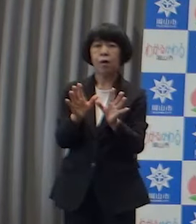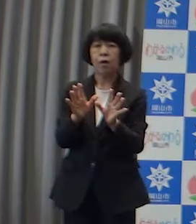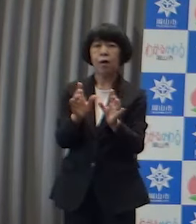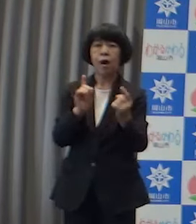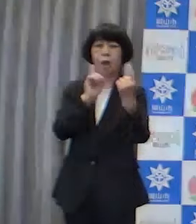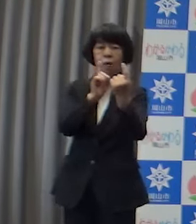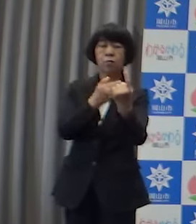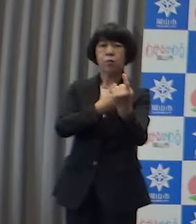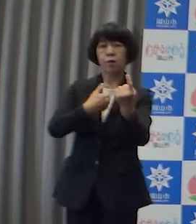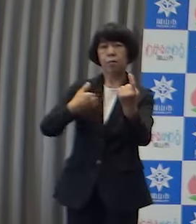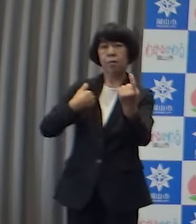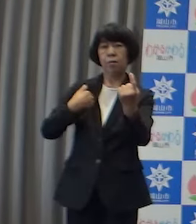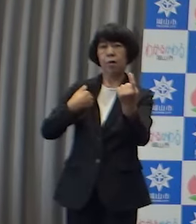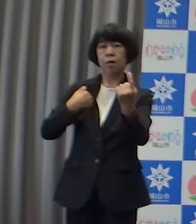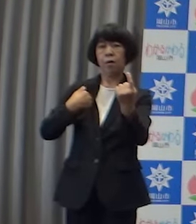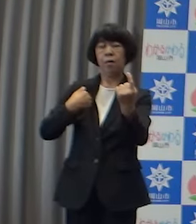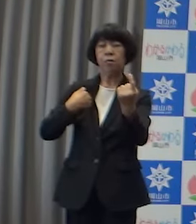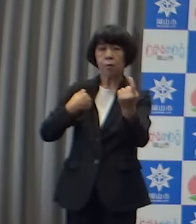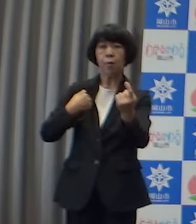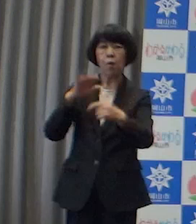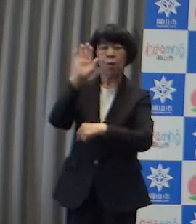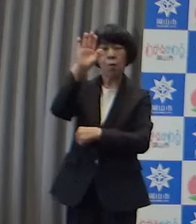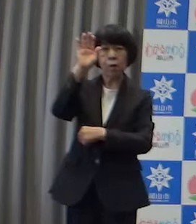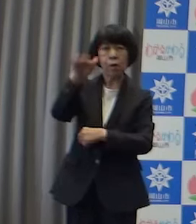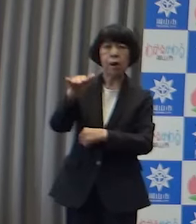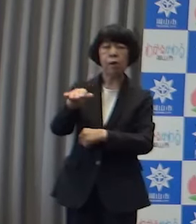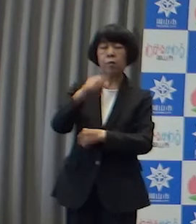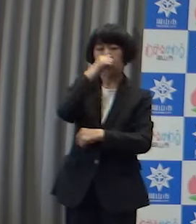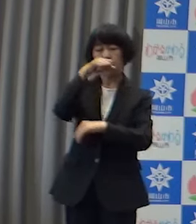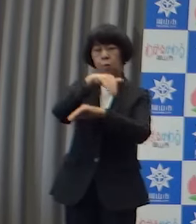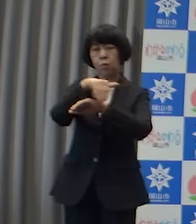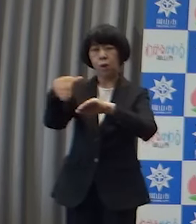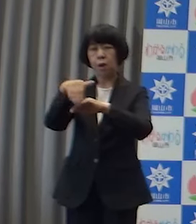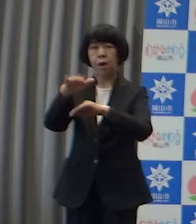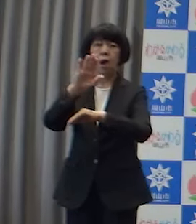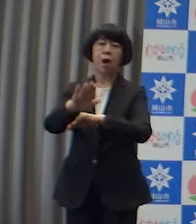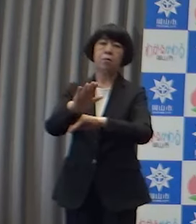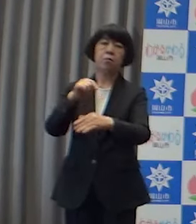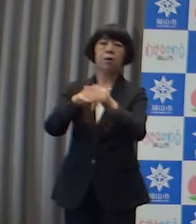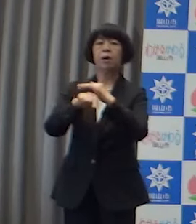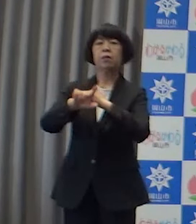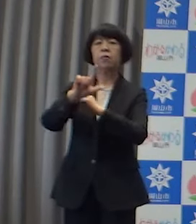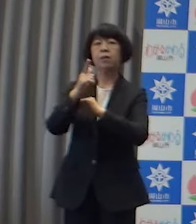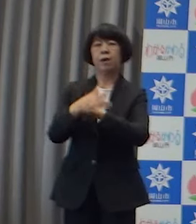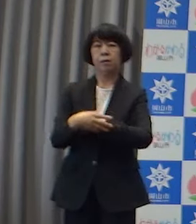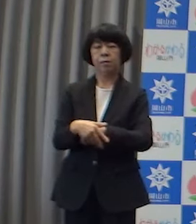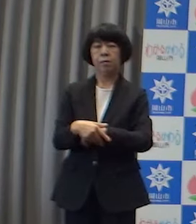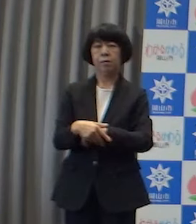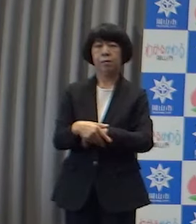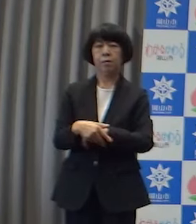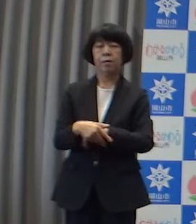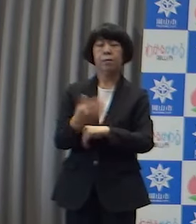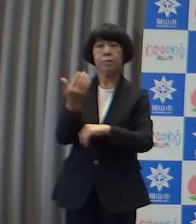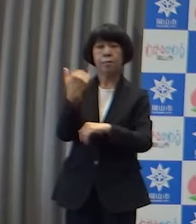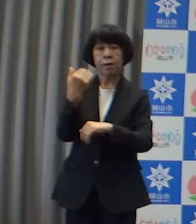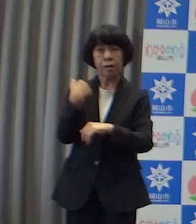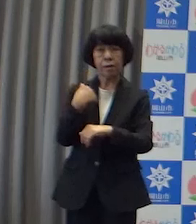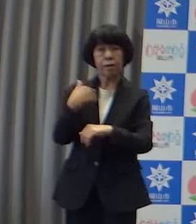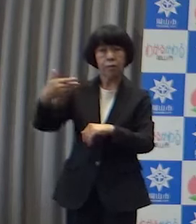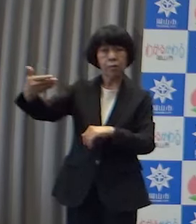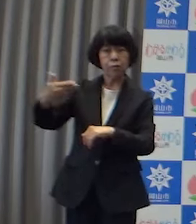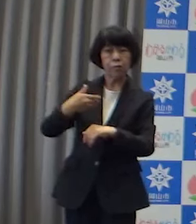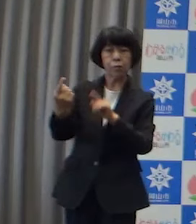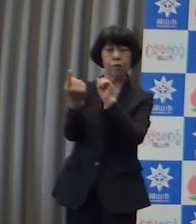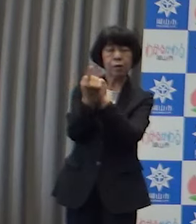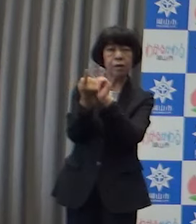自身は決めてるわけではありません。ただ今竹下さんの質問にお答えしたように、我